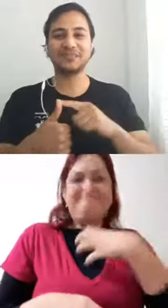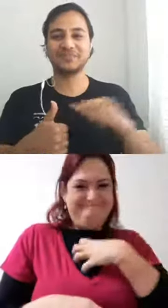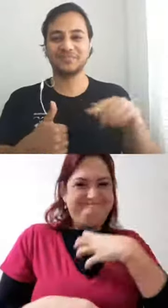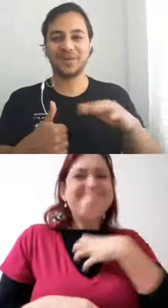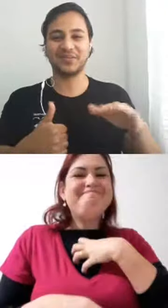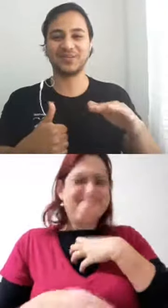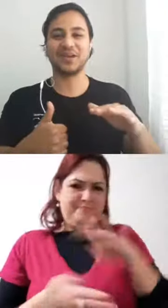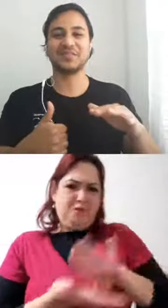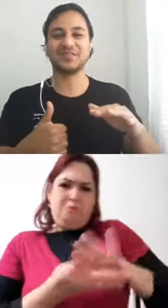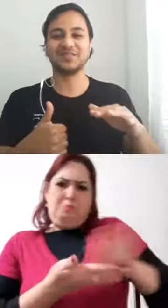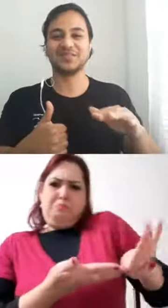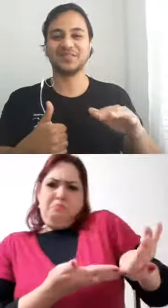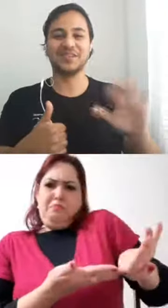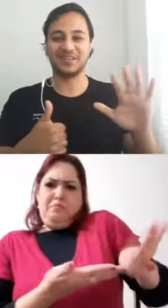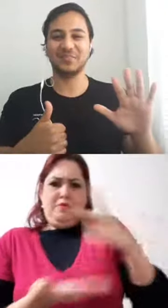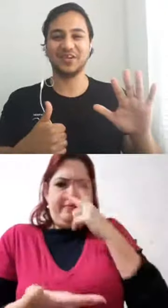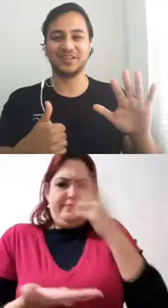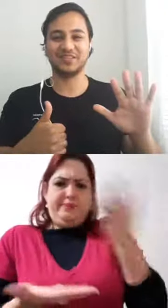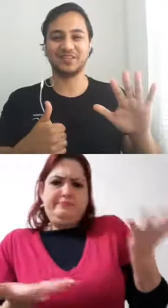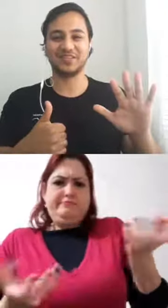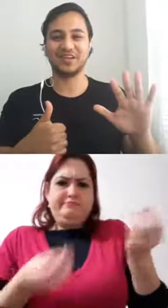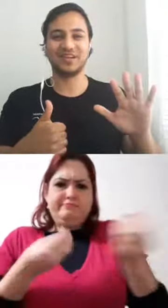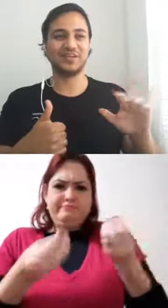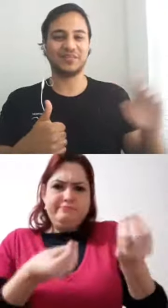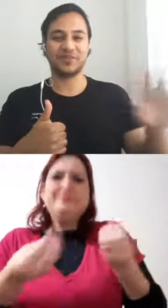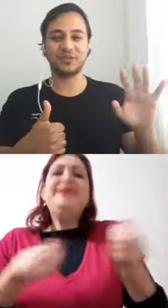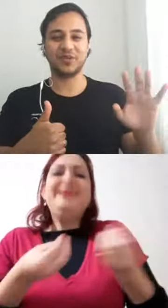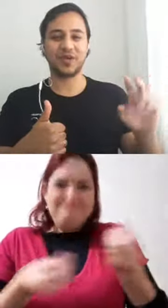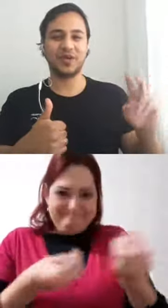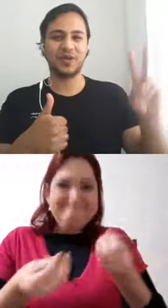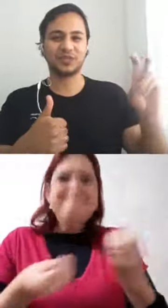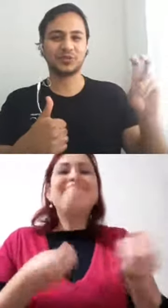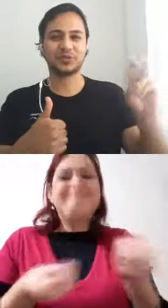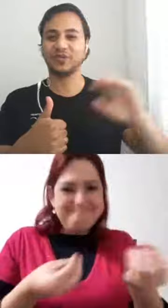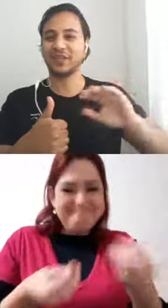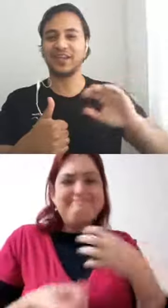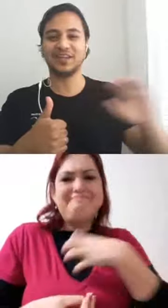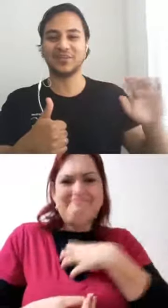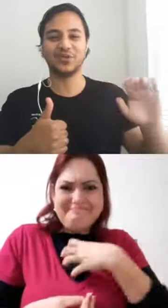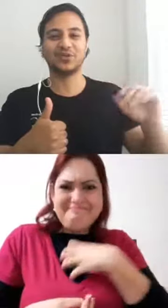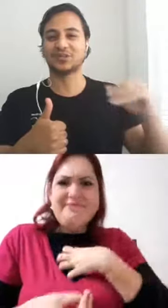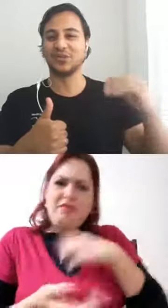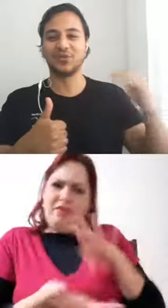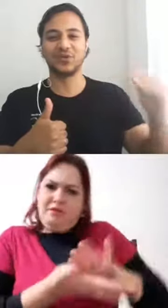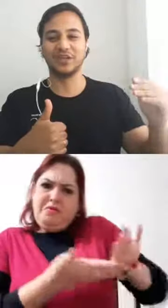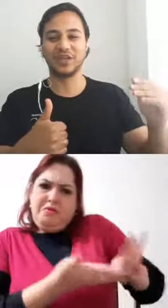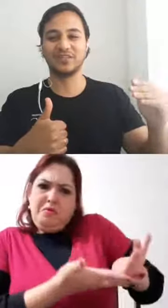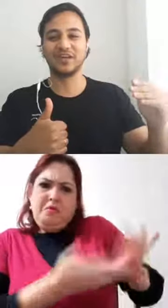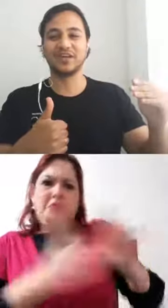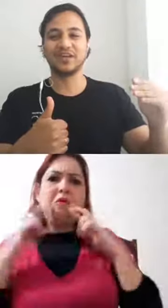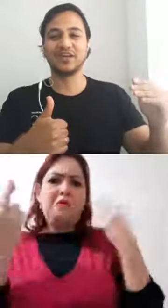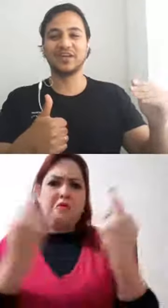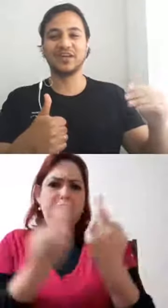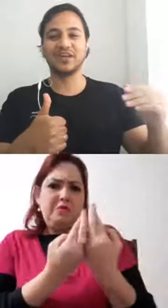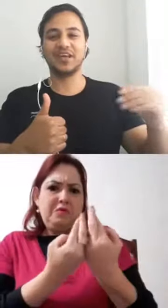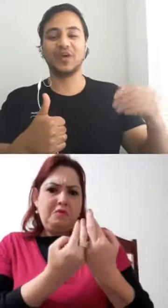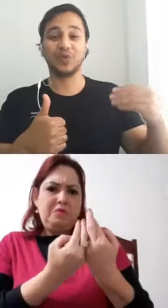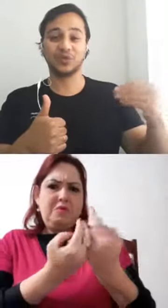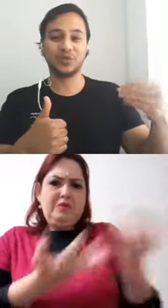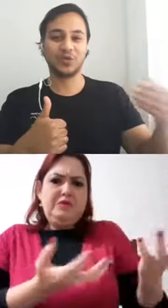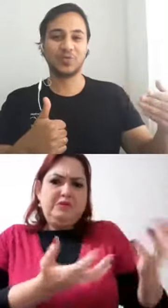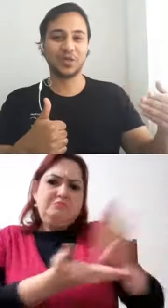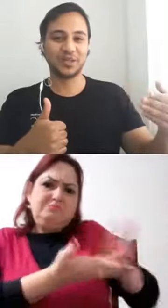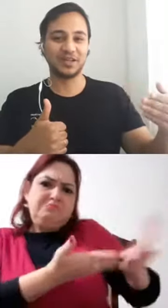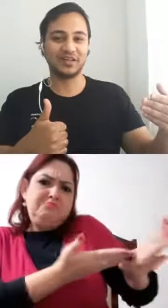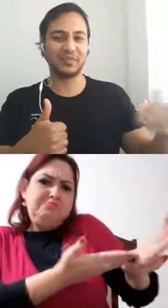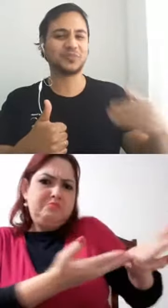nada para os intérpretes, né? Na maioria das vezes. Faz uma reunião, assuntos que não tem nada a ver com inclusão, com Libras, e é um assunto